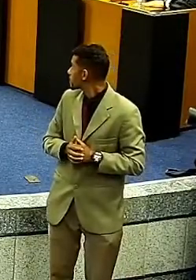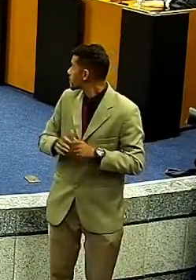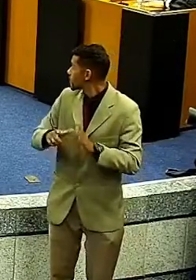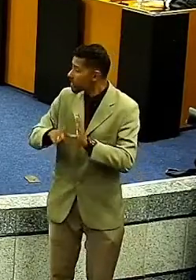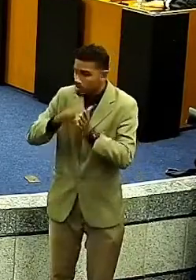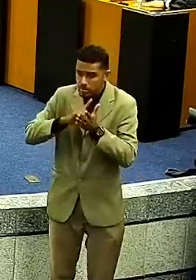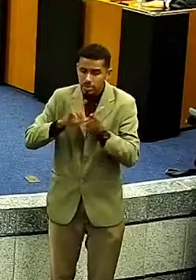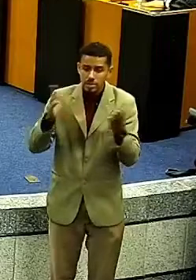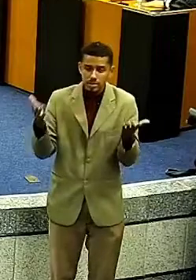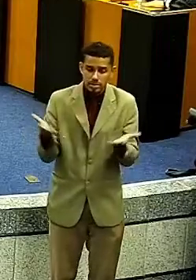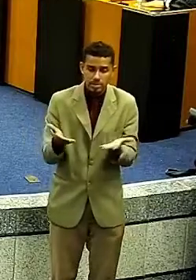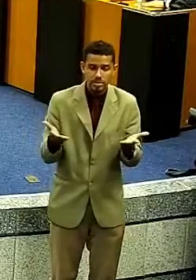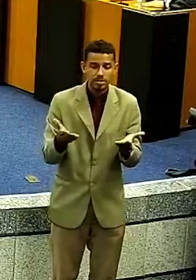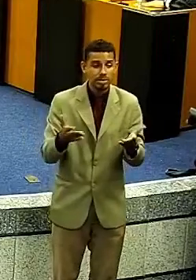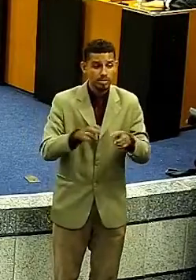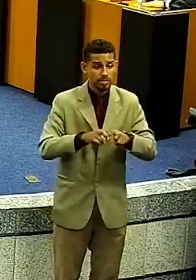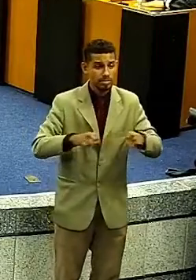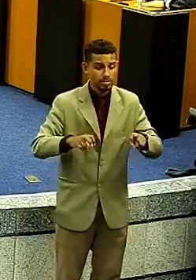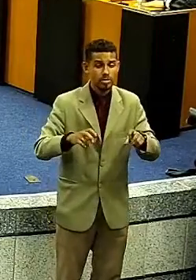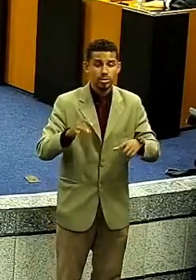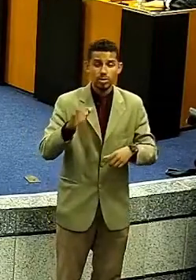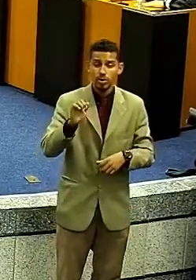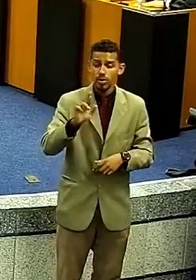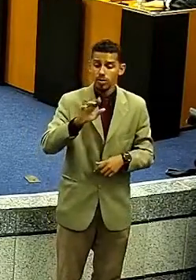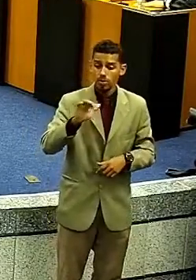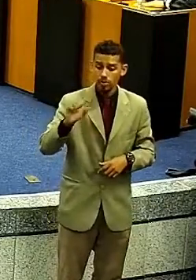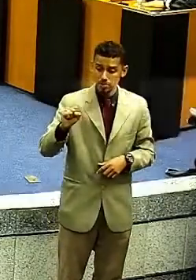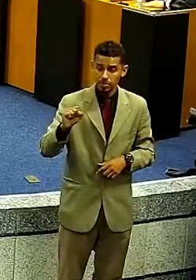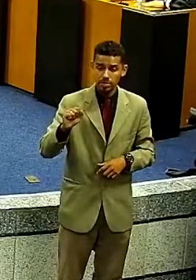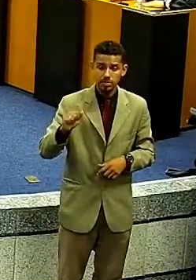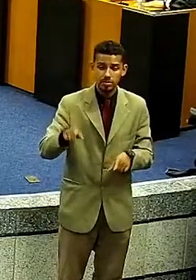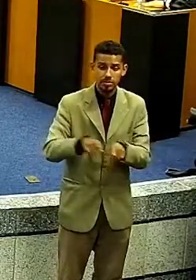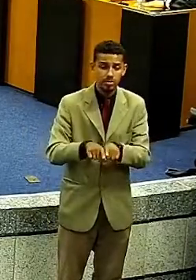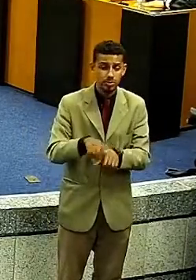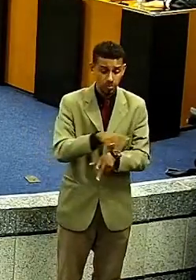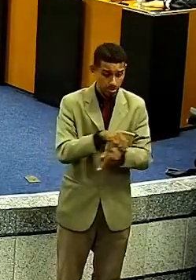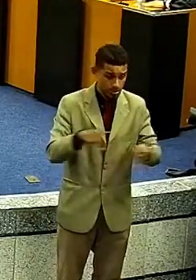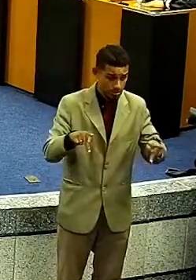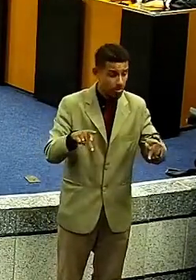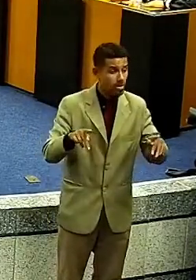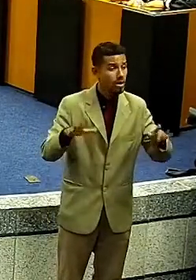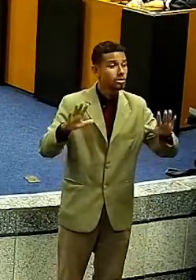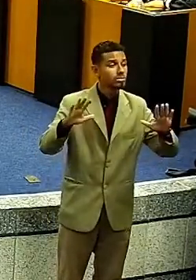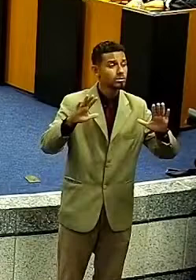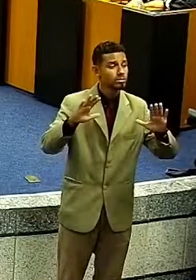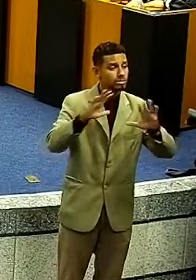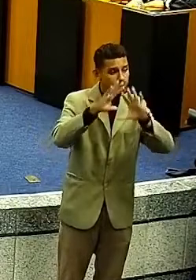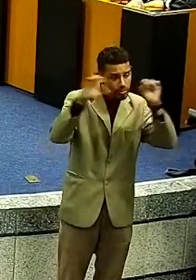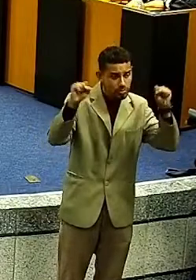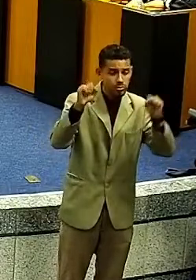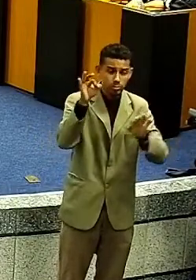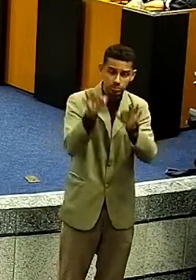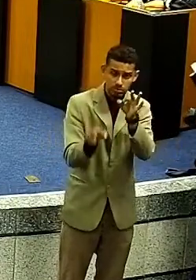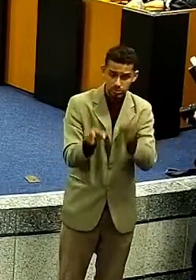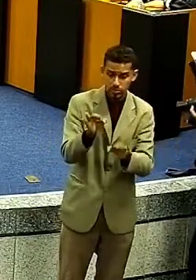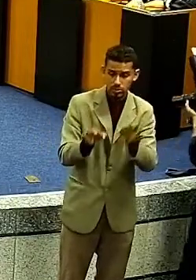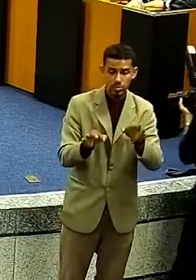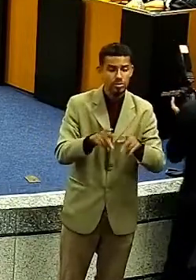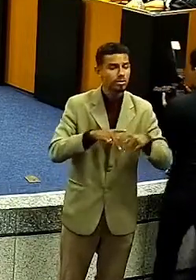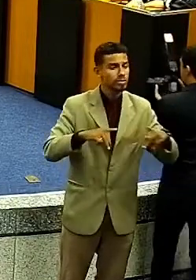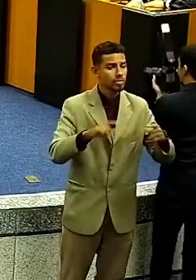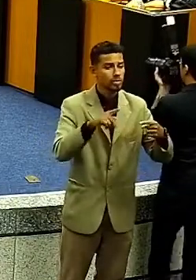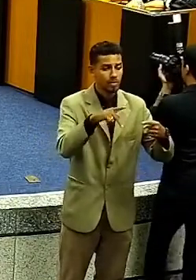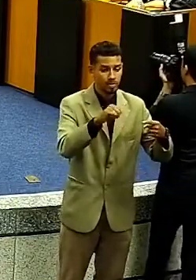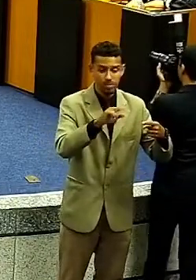presença já na mesa de honra do presidente do Tribunal de Justiça do Estado do Maranhão Desembargador Paulo